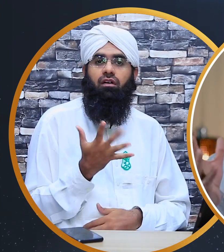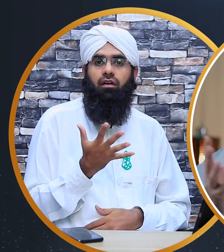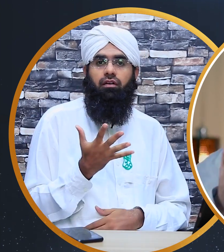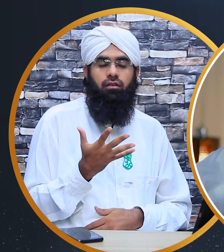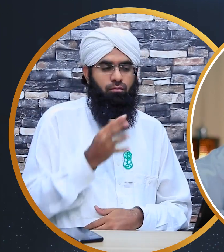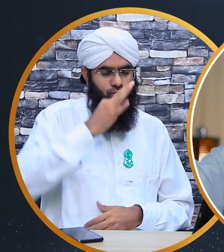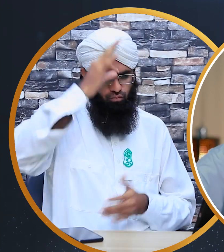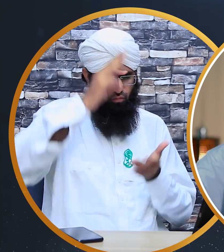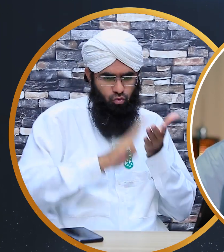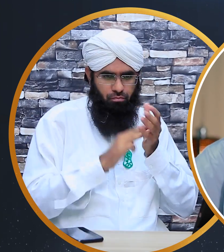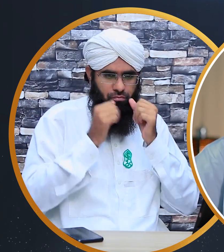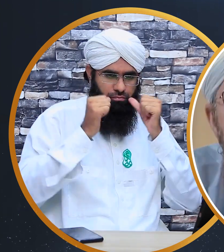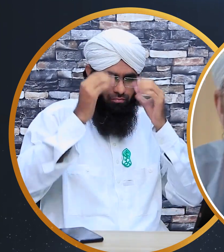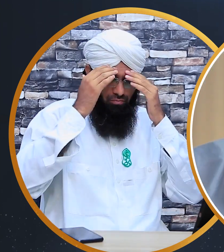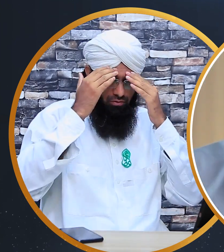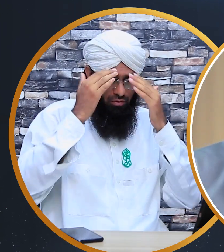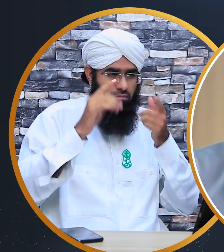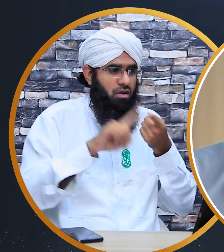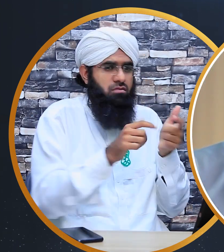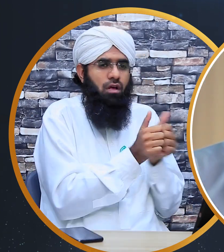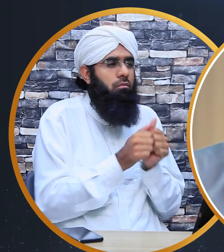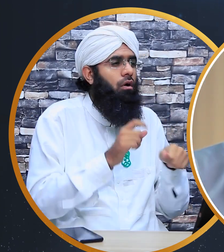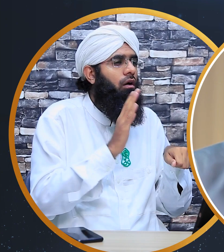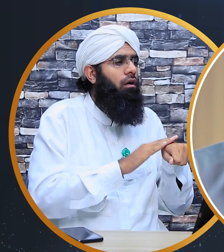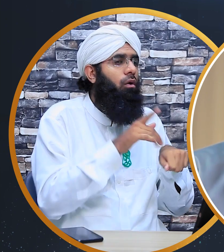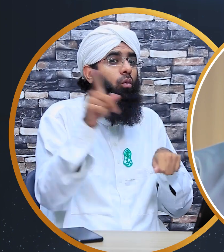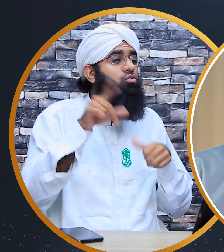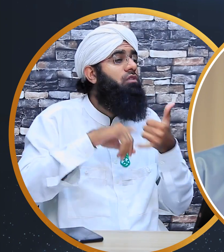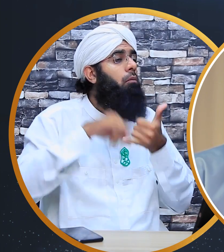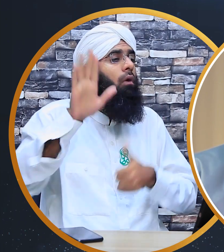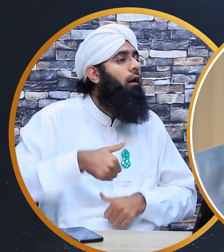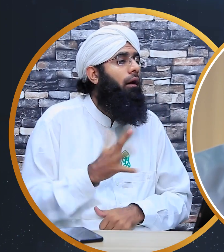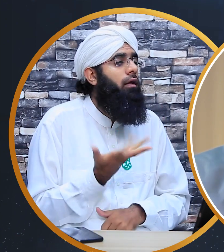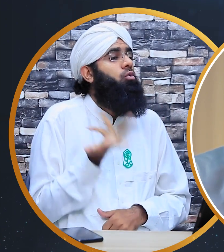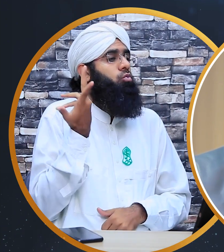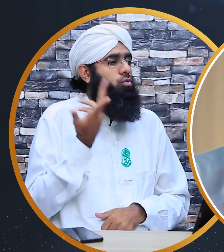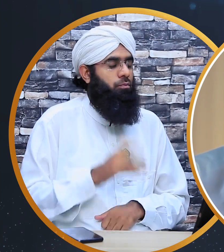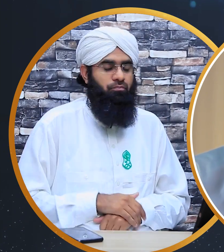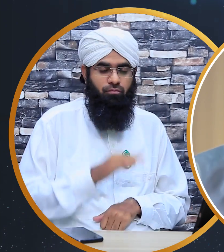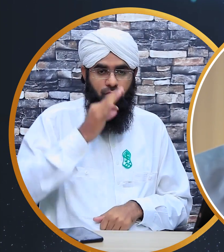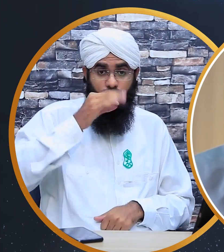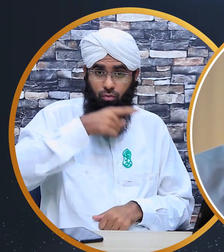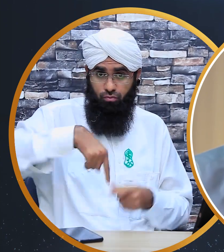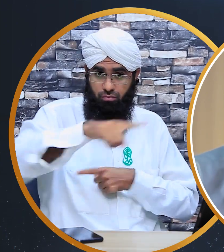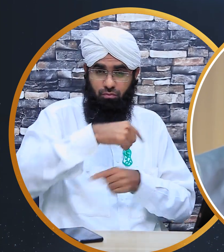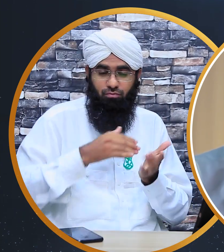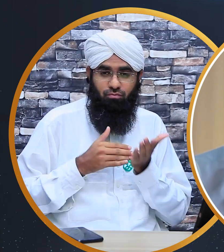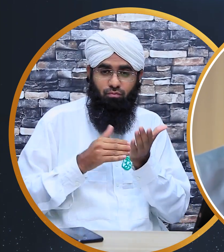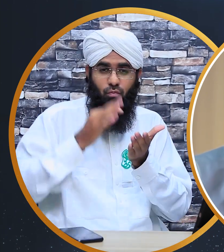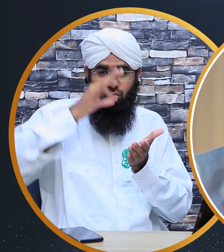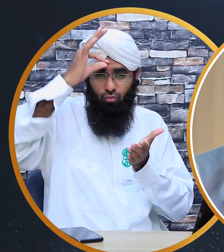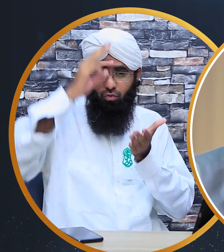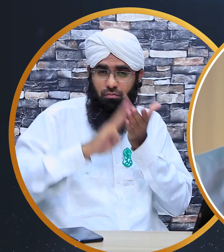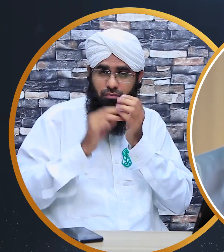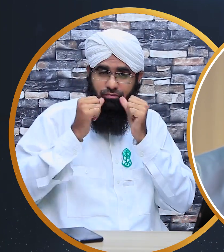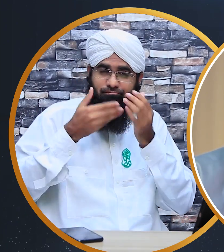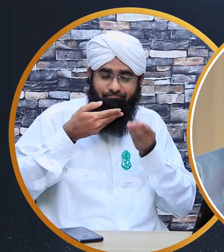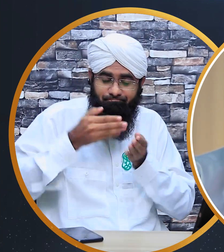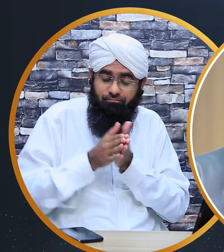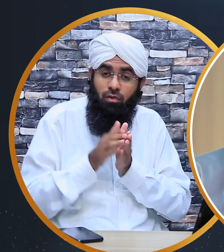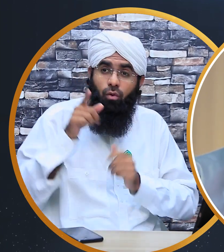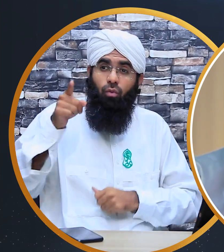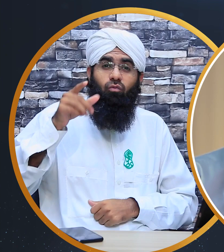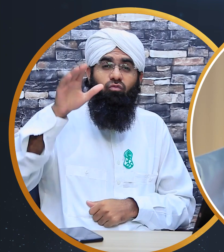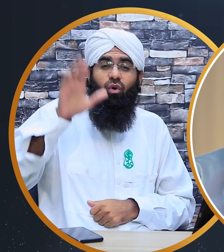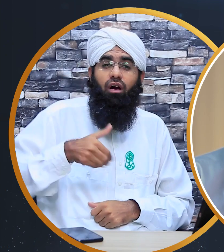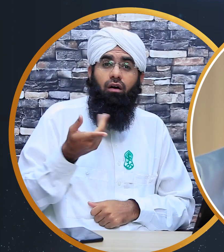بہت پیسے ہو گئے، بڑا مال ہو گیا، اتنی بکریاں ہو گئی کہ اب مدینے میں جگہ ہی نہیں ہے رکھنے کی۔ نبی پاک علیہ الصلوۃ والسلام نے فرمایا، ثعلبہ پر